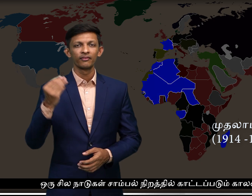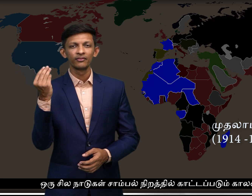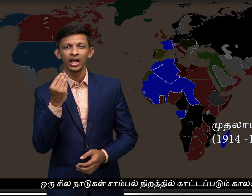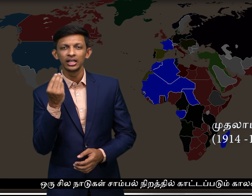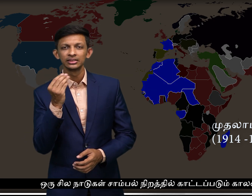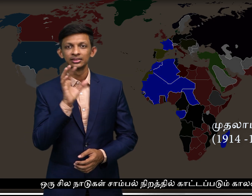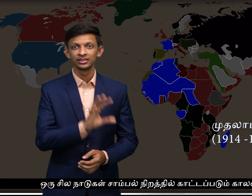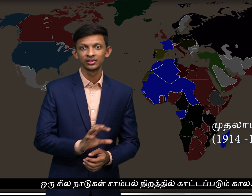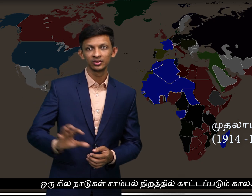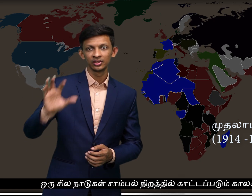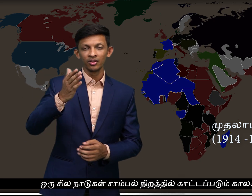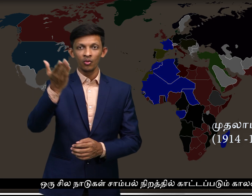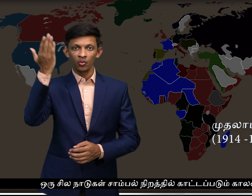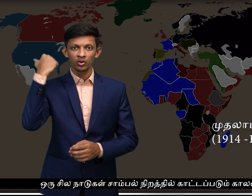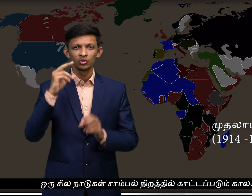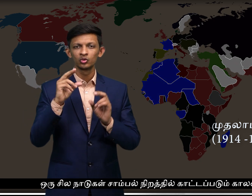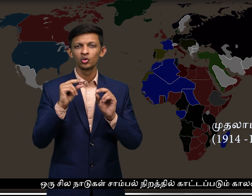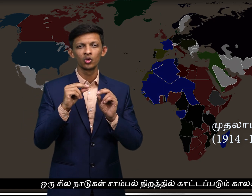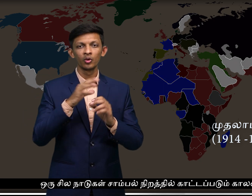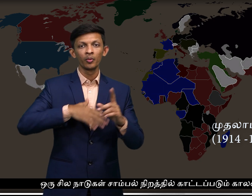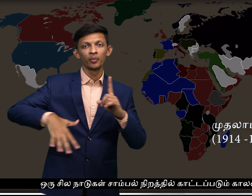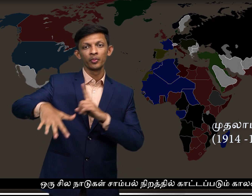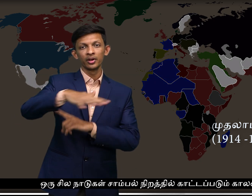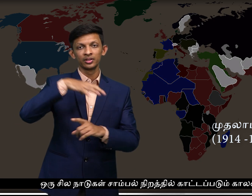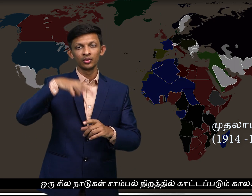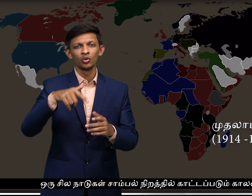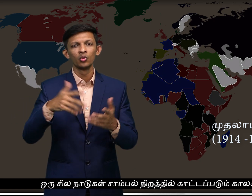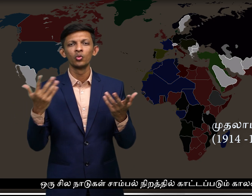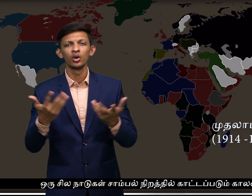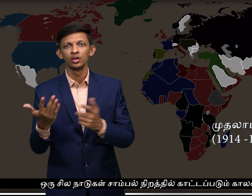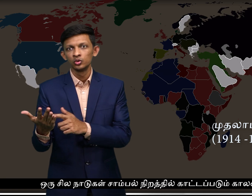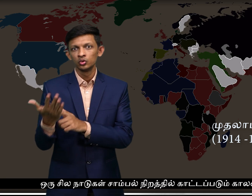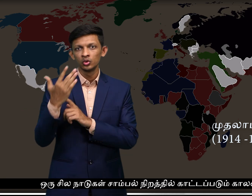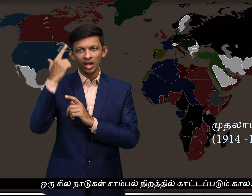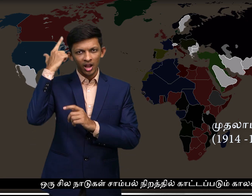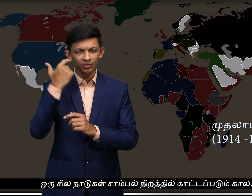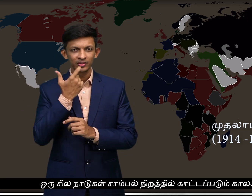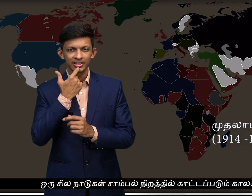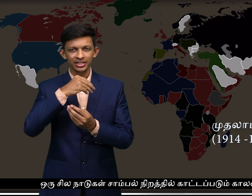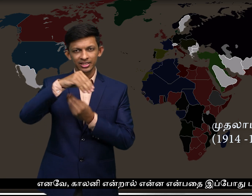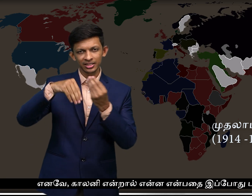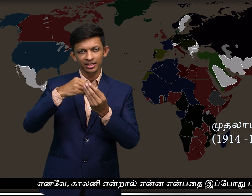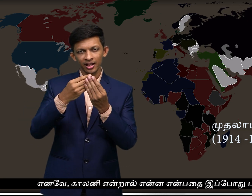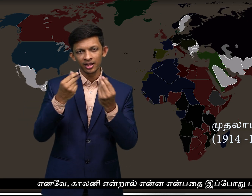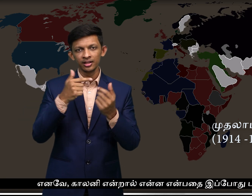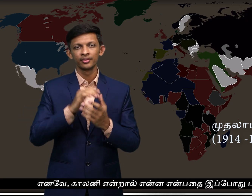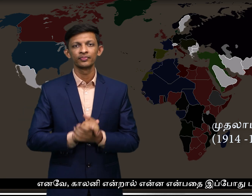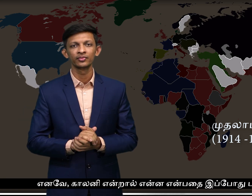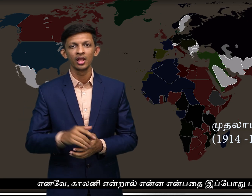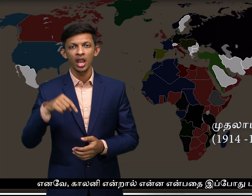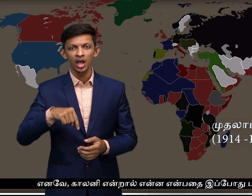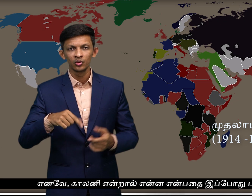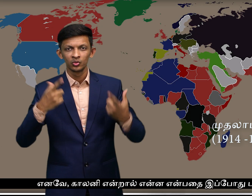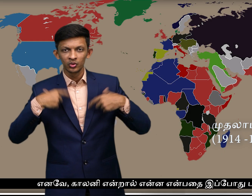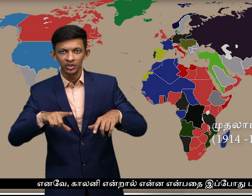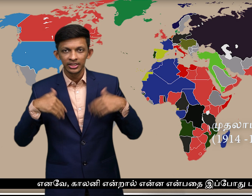ஒரு சில நாடுகள் சாம்பல் நிறத்தில் காட்டப்படும். அவை காலனிகளாக இல்லை. எனவே